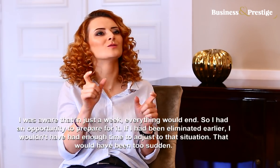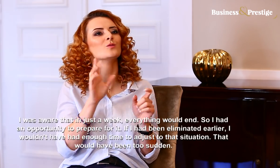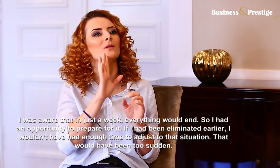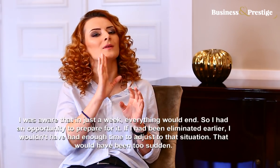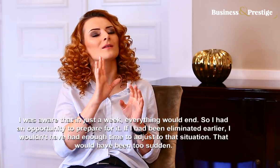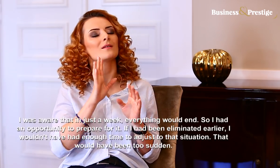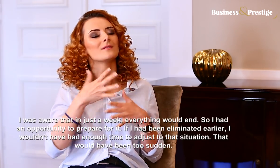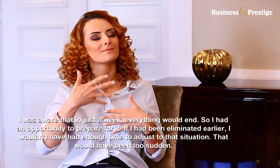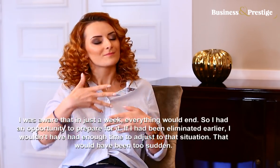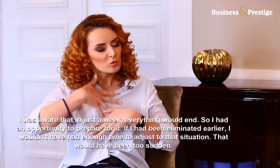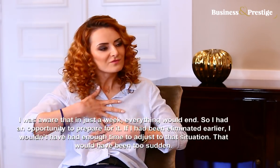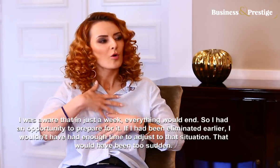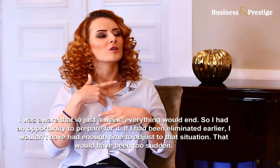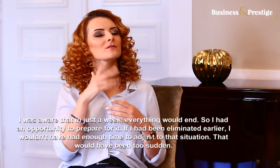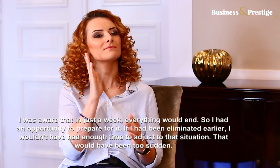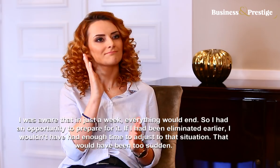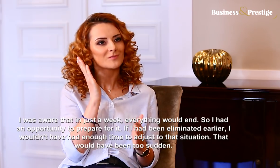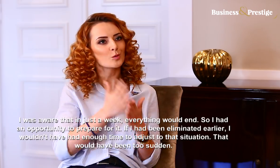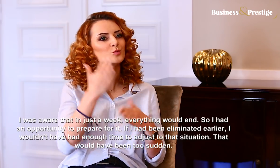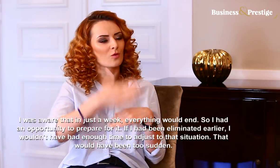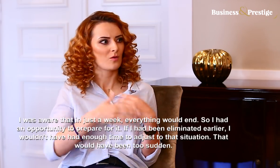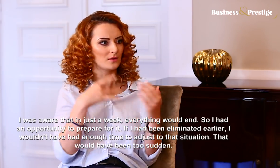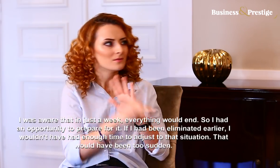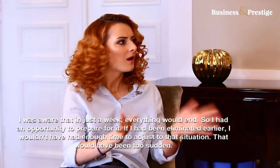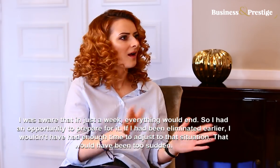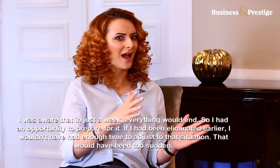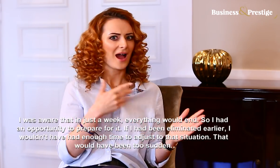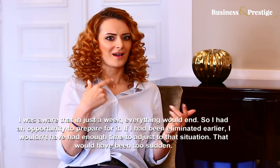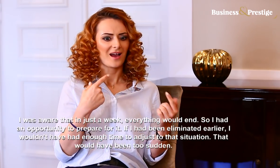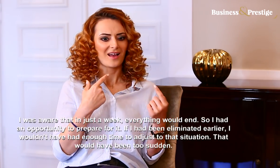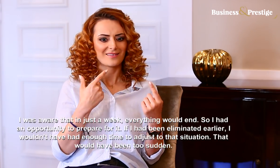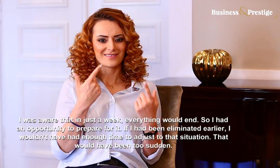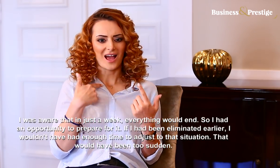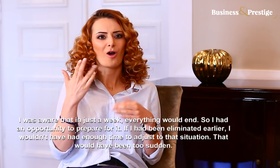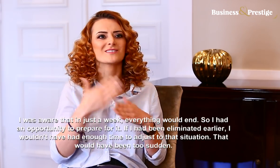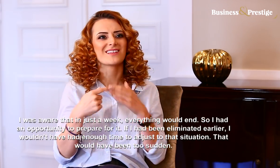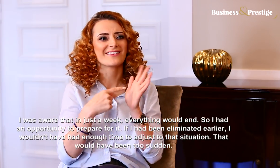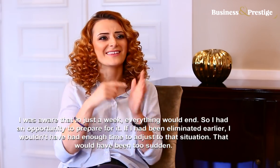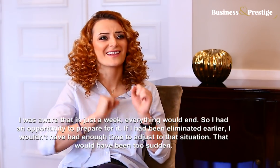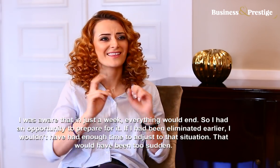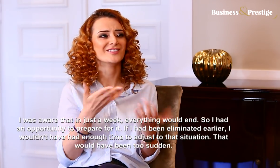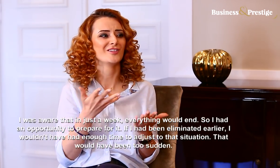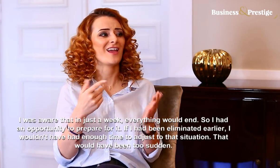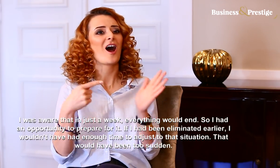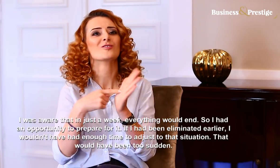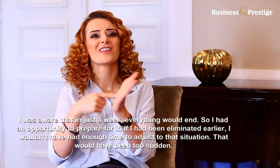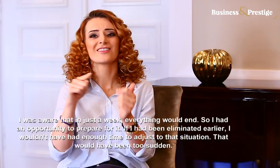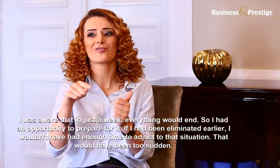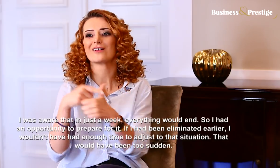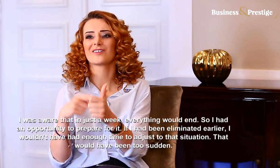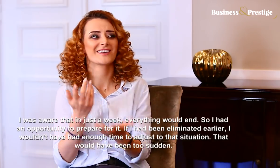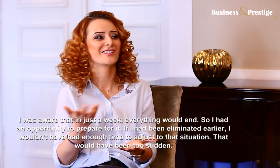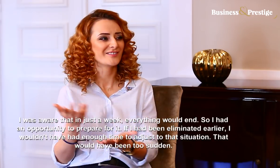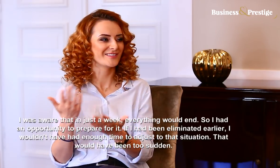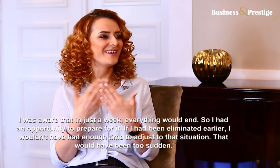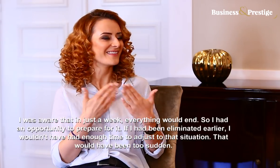Miałam szansę przygotować jakby się przez cały tydzień na to. Miałam świadomość tego, że za tydzień wszystko się skończy, więc miałam to szczęście, że mogłam się do